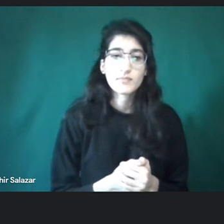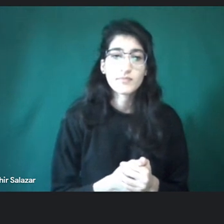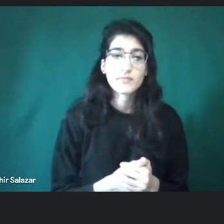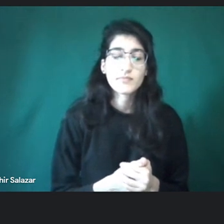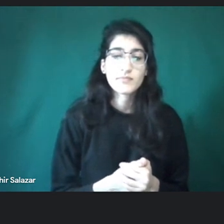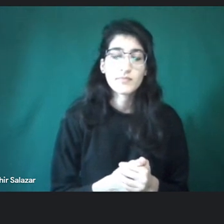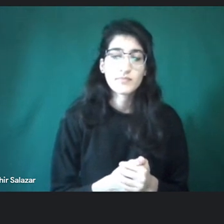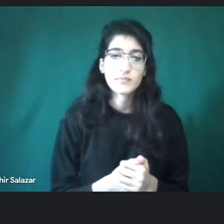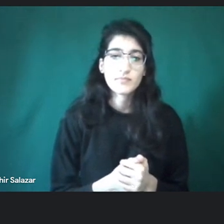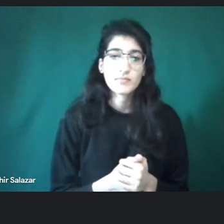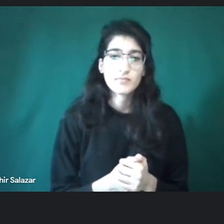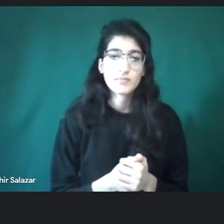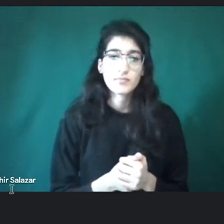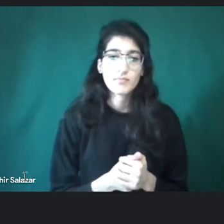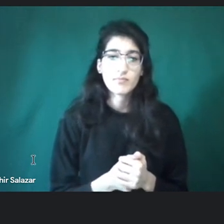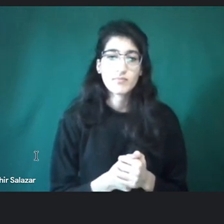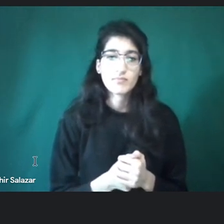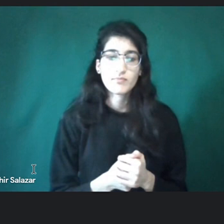A la información.